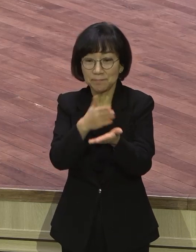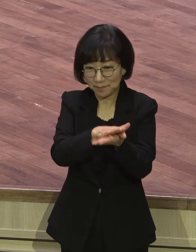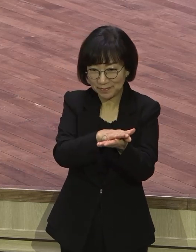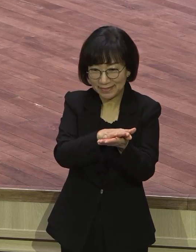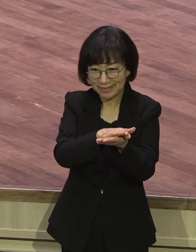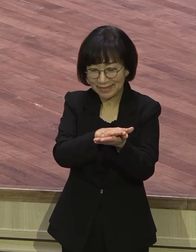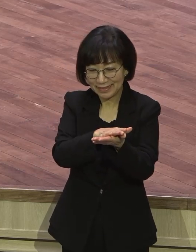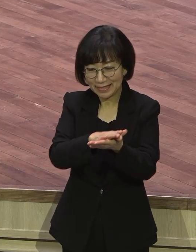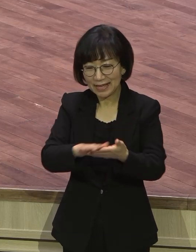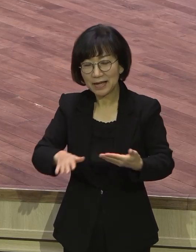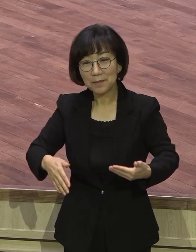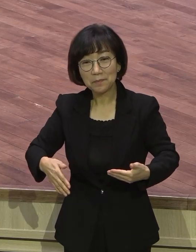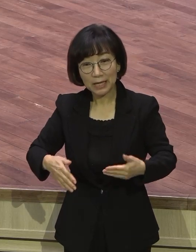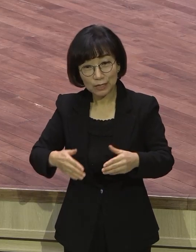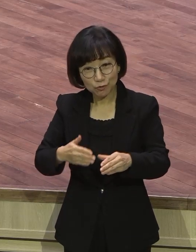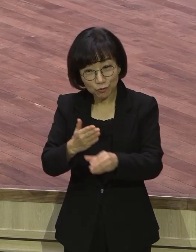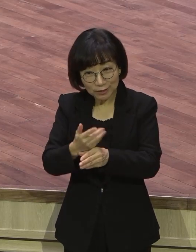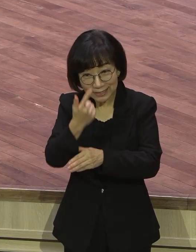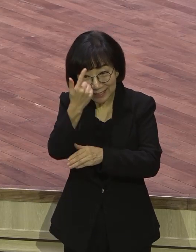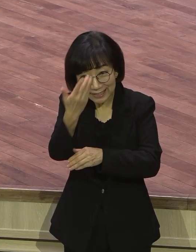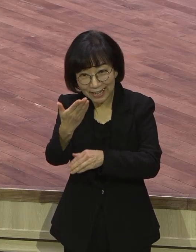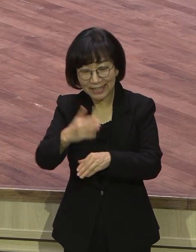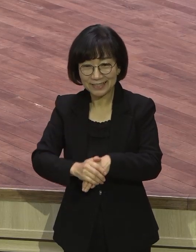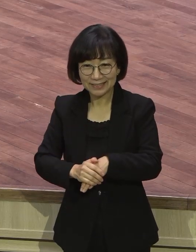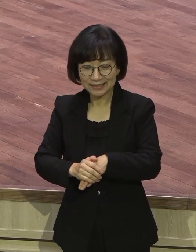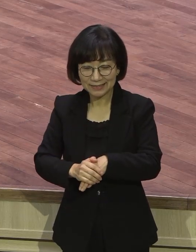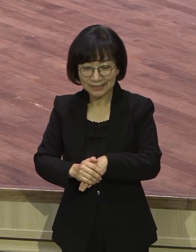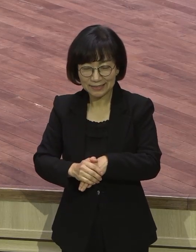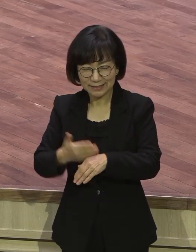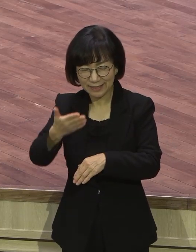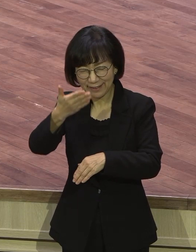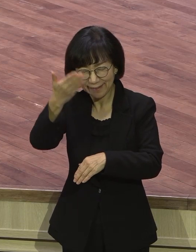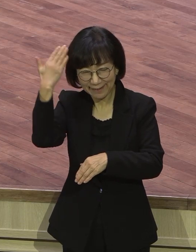그렇게 변화가 되고 있느냐라는 질문이에요.